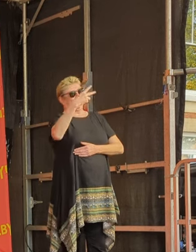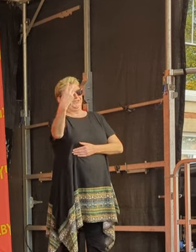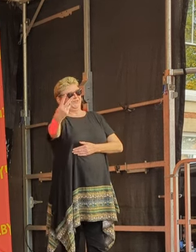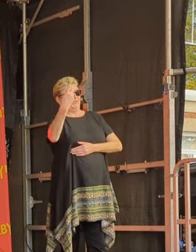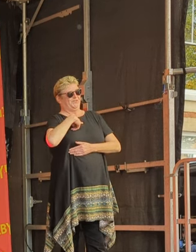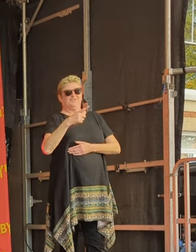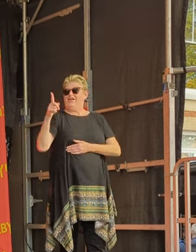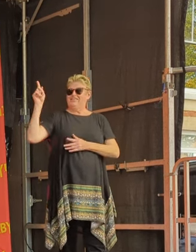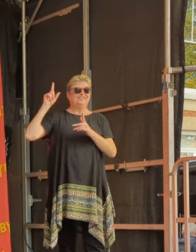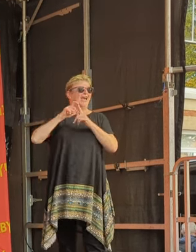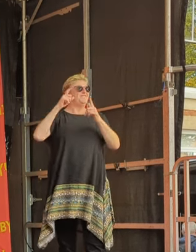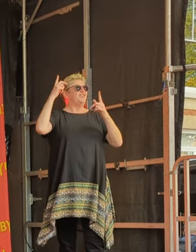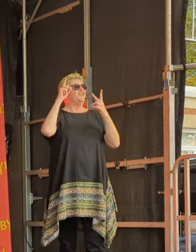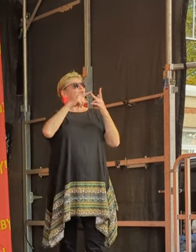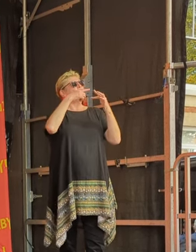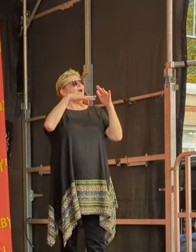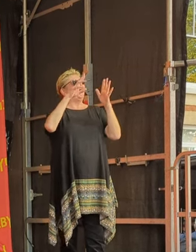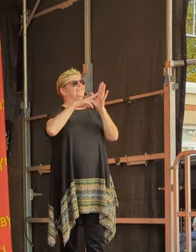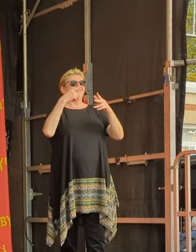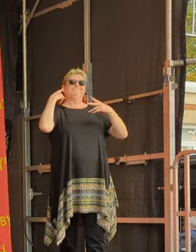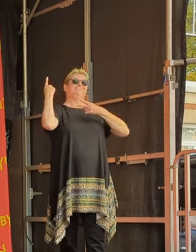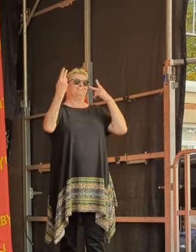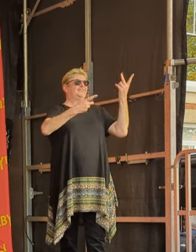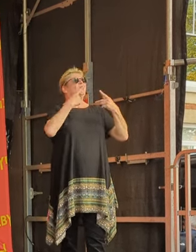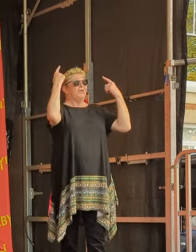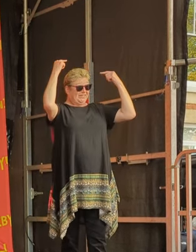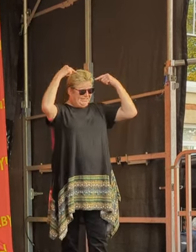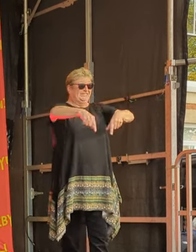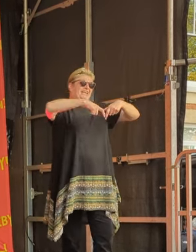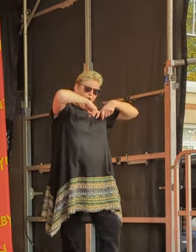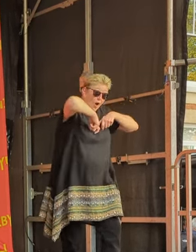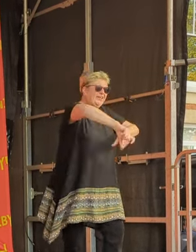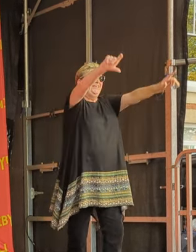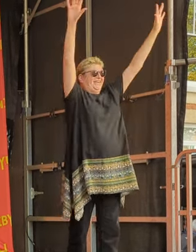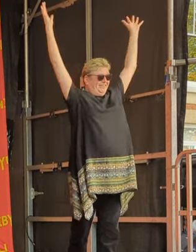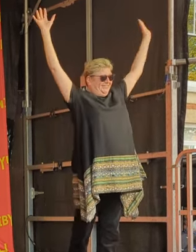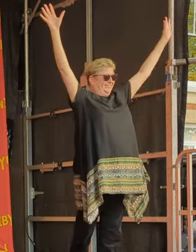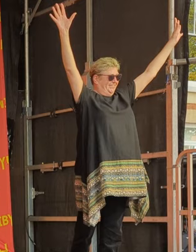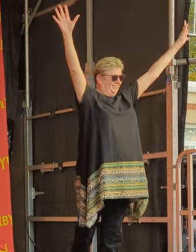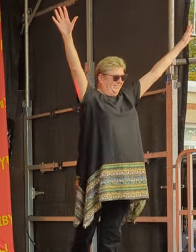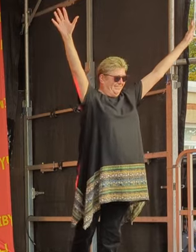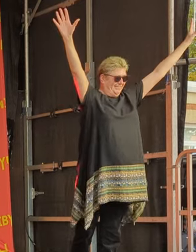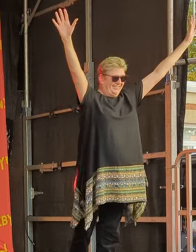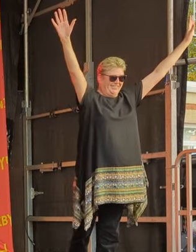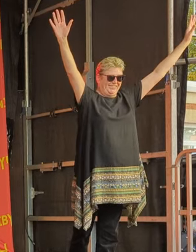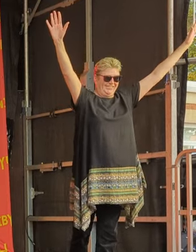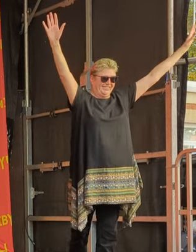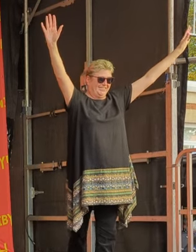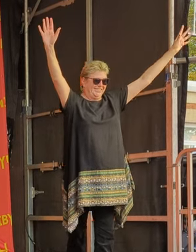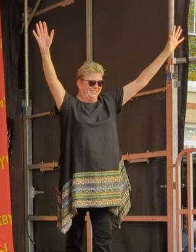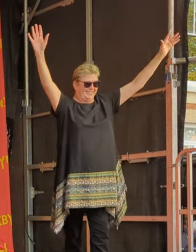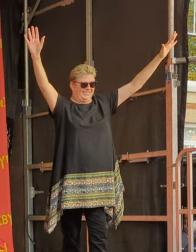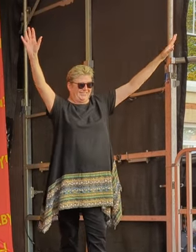2022 efo Dafydd Iwan yn datgan ein bod ni yma o hyd.